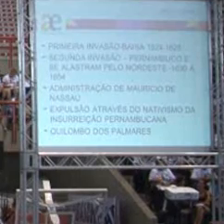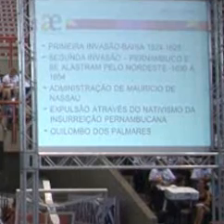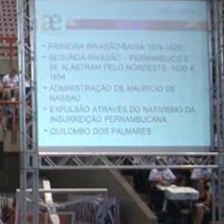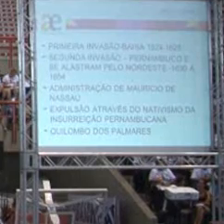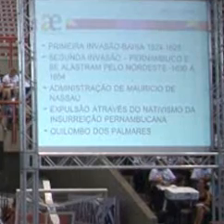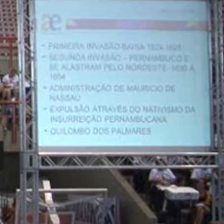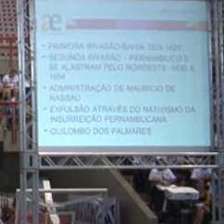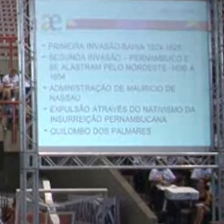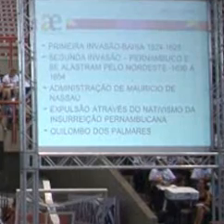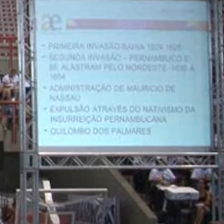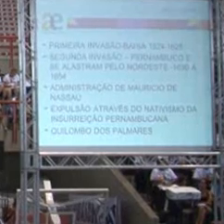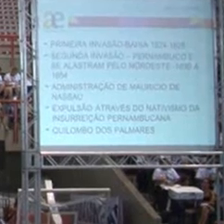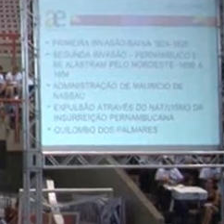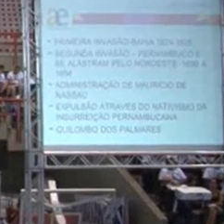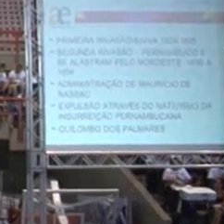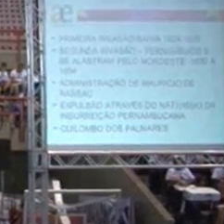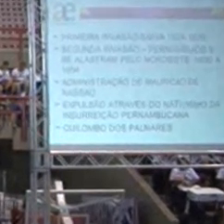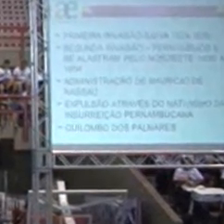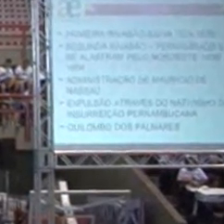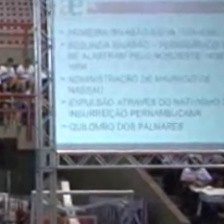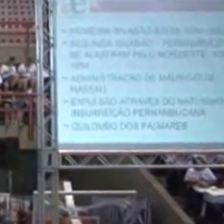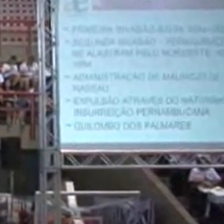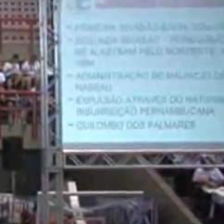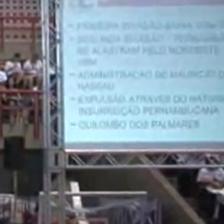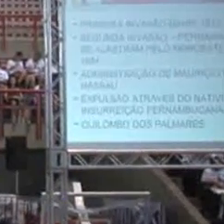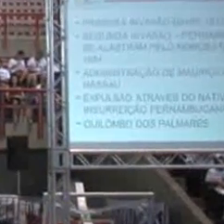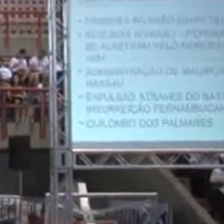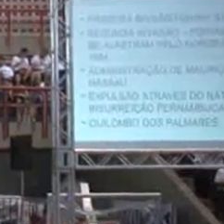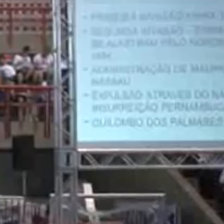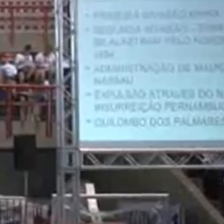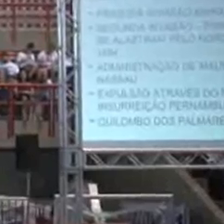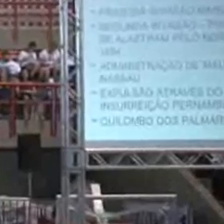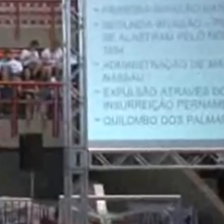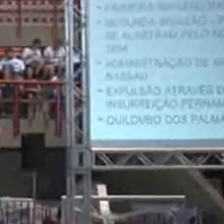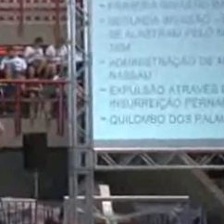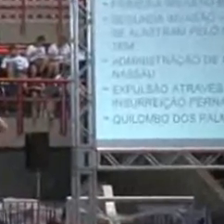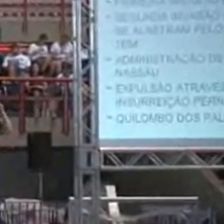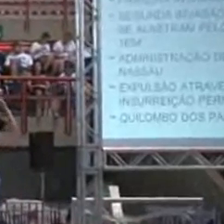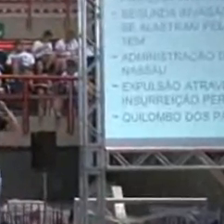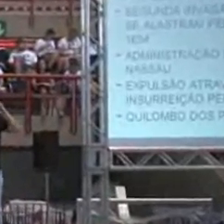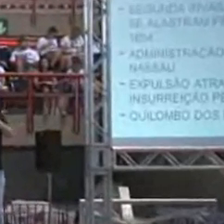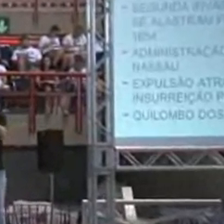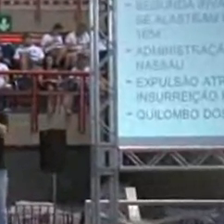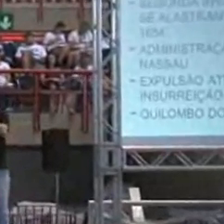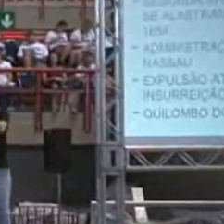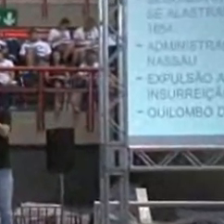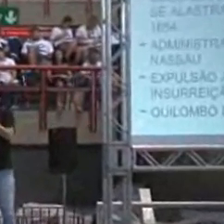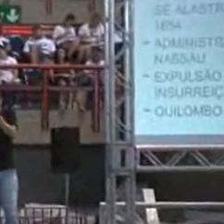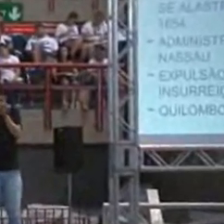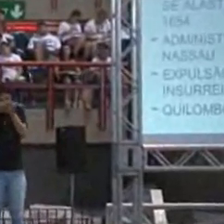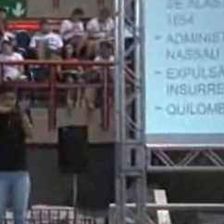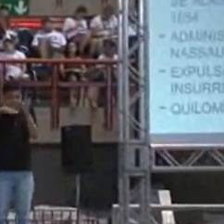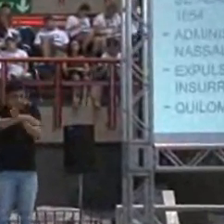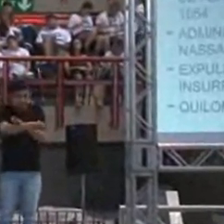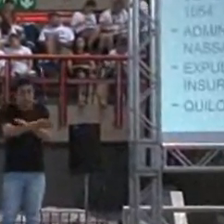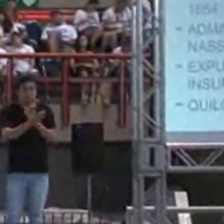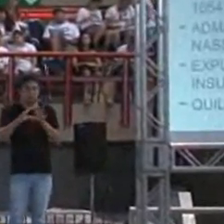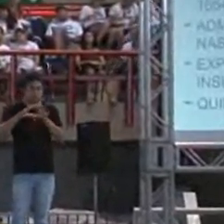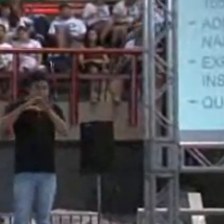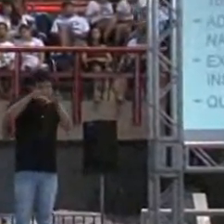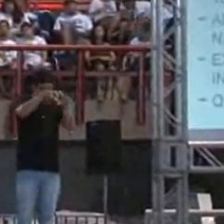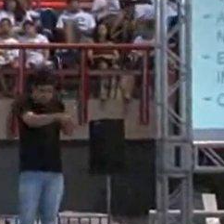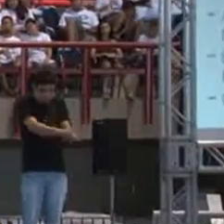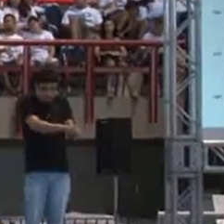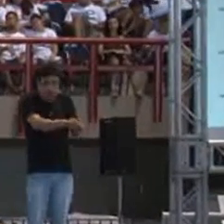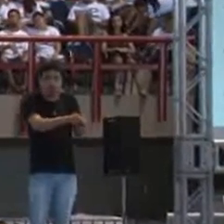Salvador, Bahia. Então, quando os holandeses invadem o Brasil pela primeira vez, eles estão